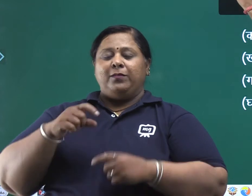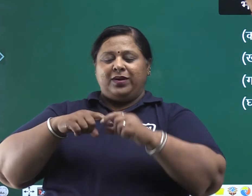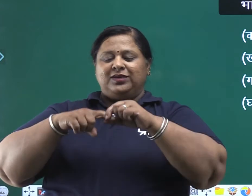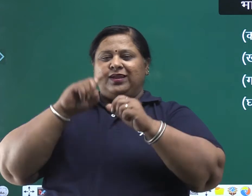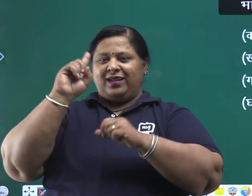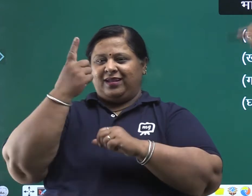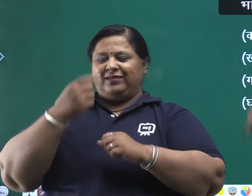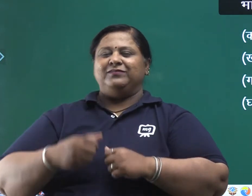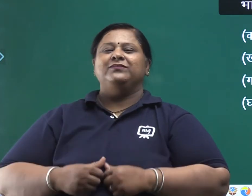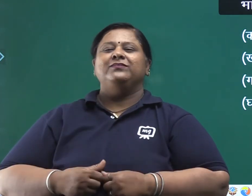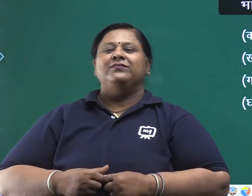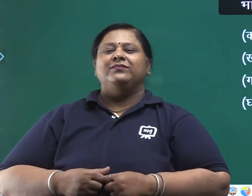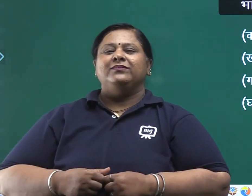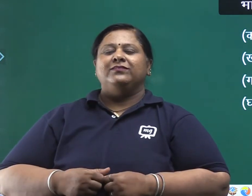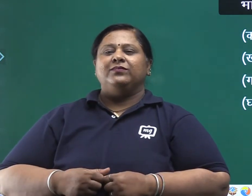1।